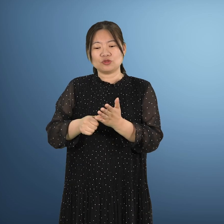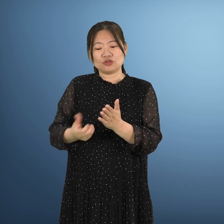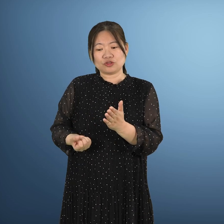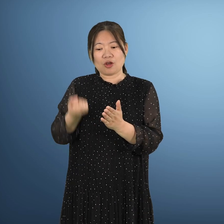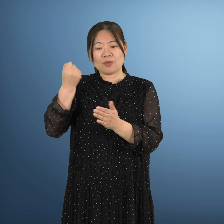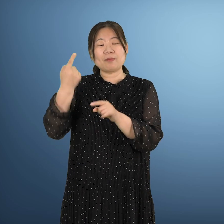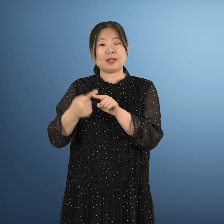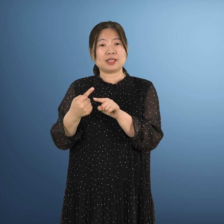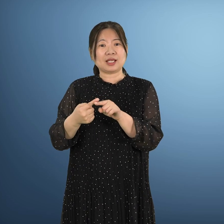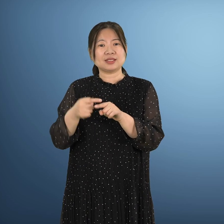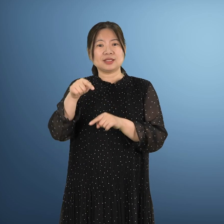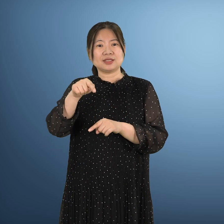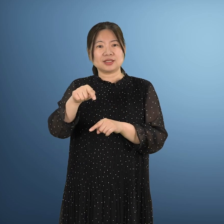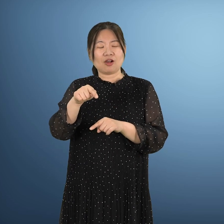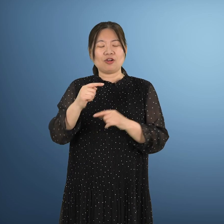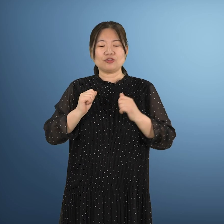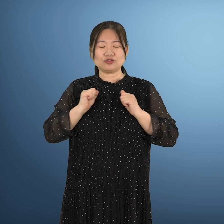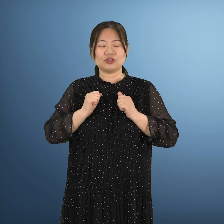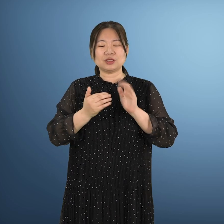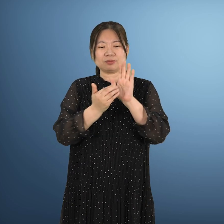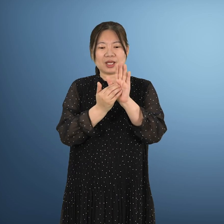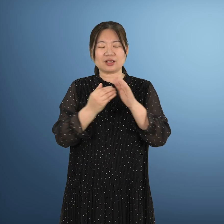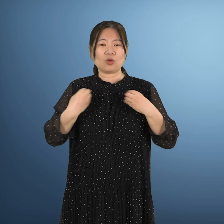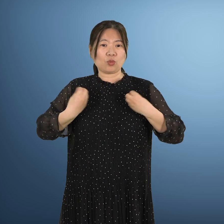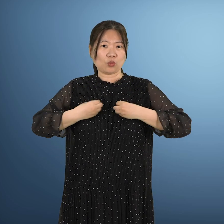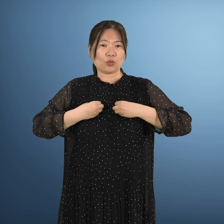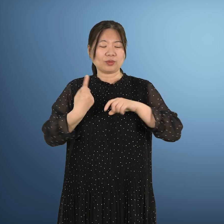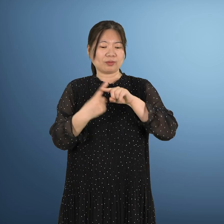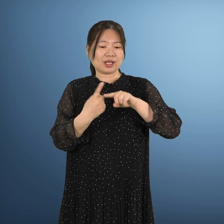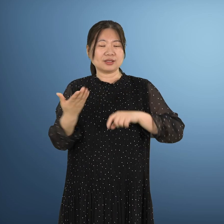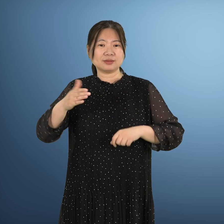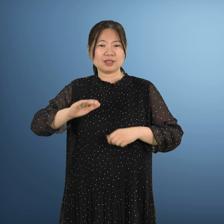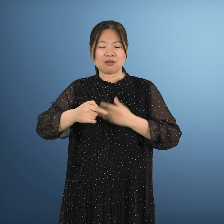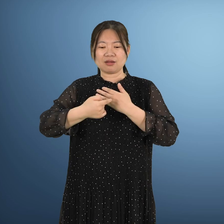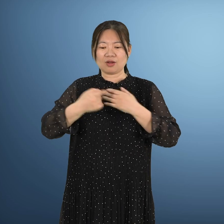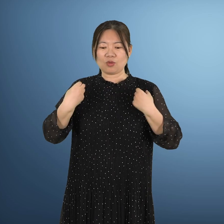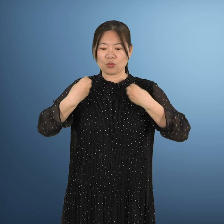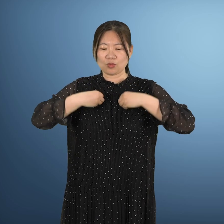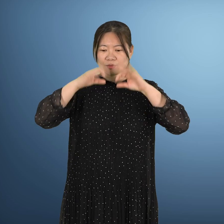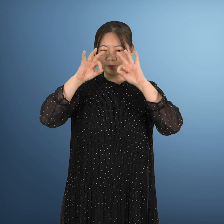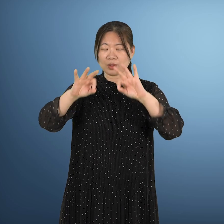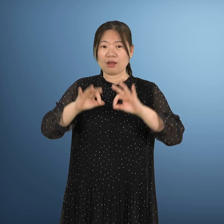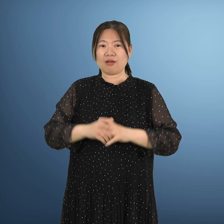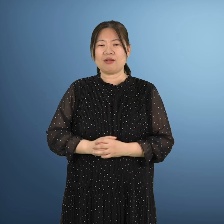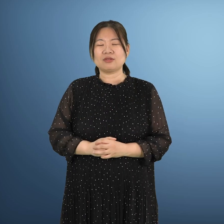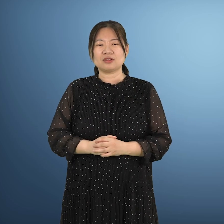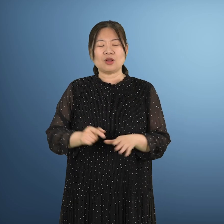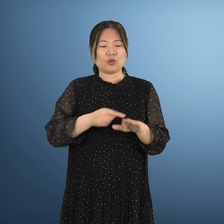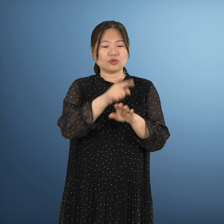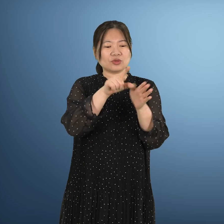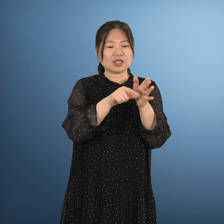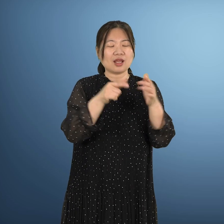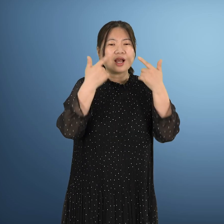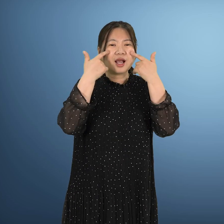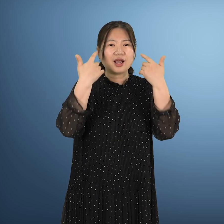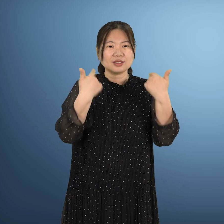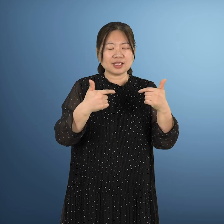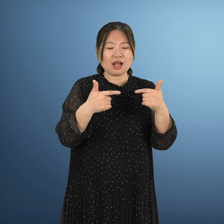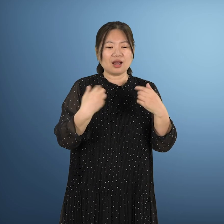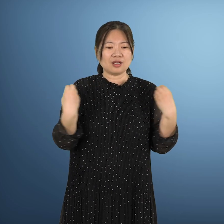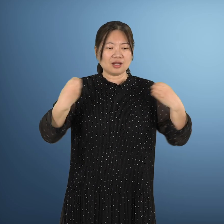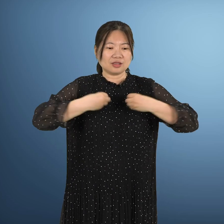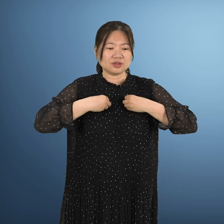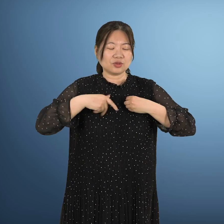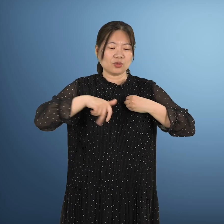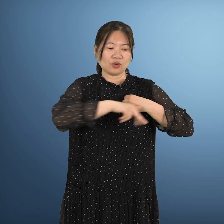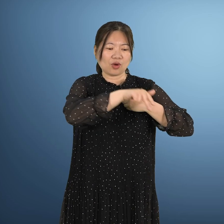소지품입니다. 이것은 추위를 막는 외투도 되지만, 겉옷에는 외출할 때 반드시 걸치고